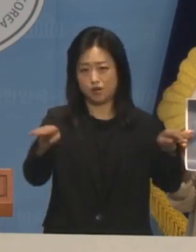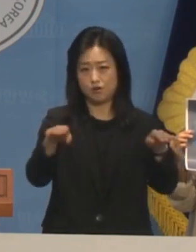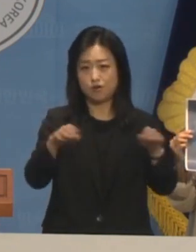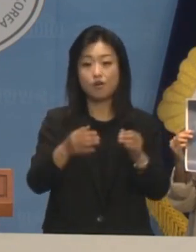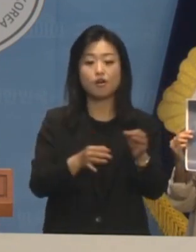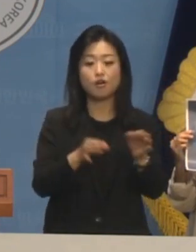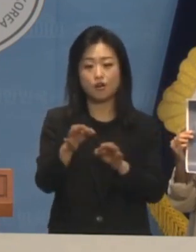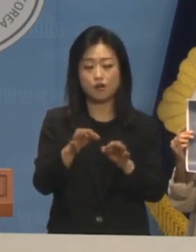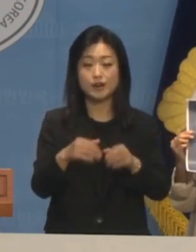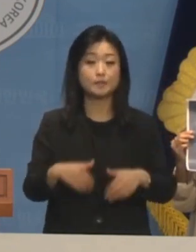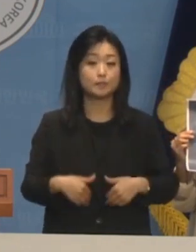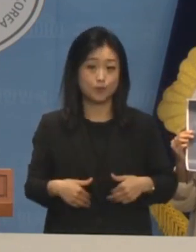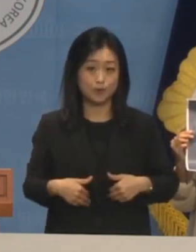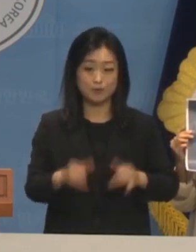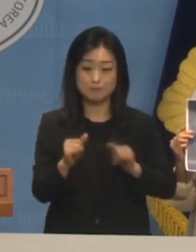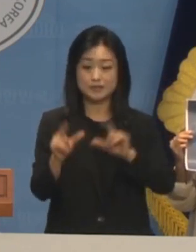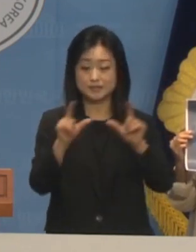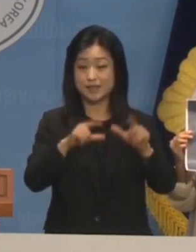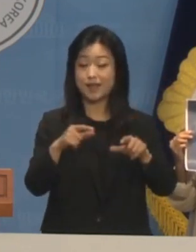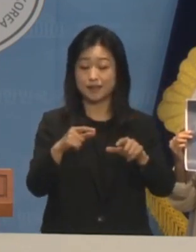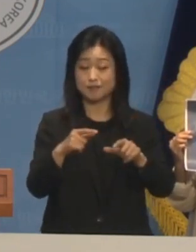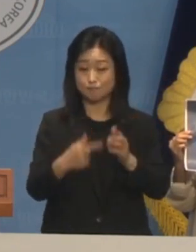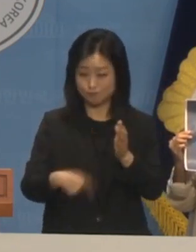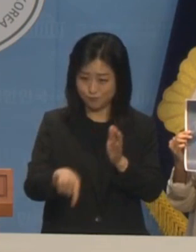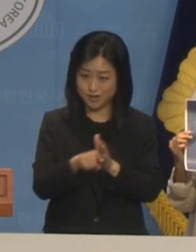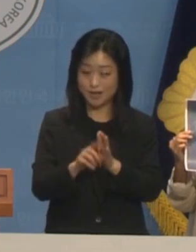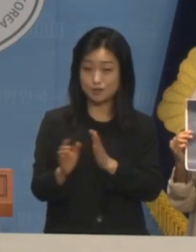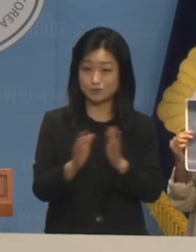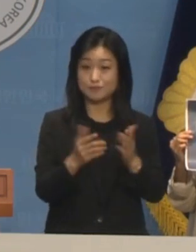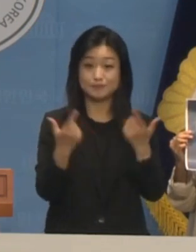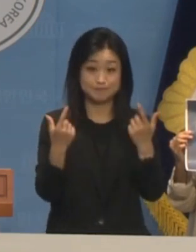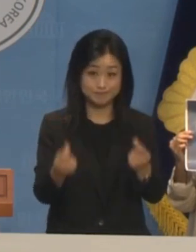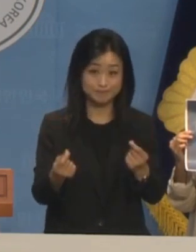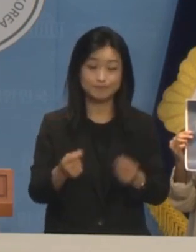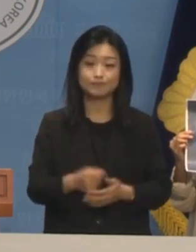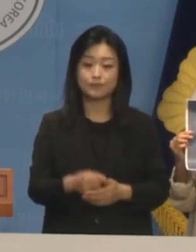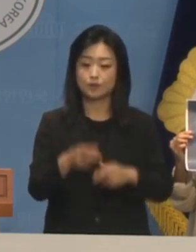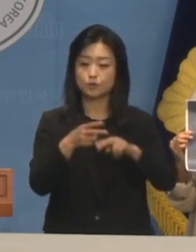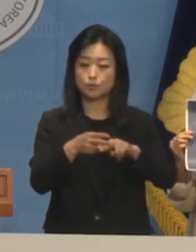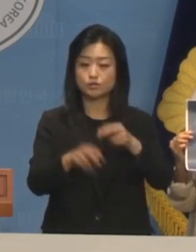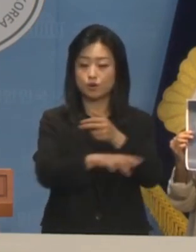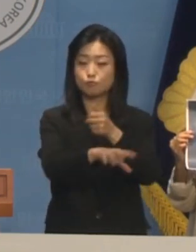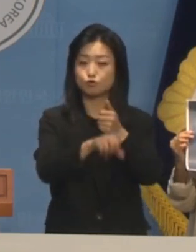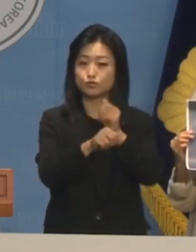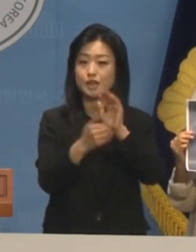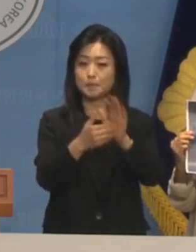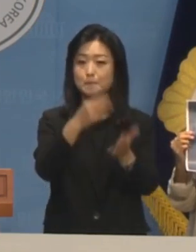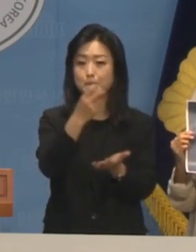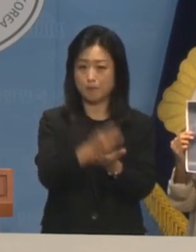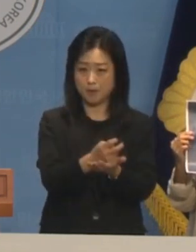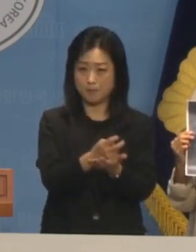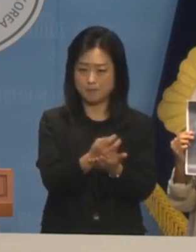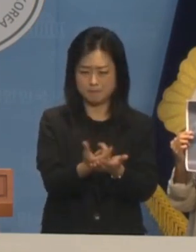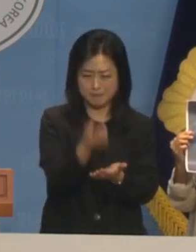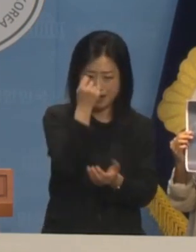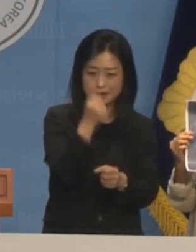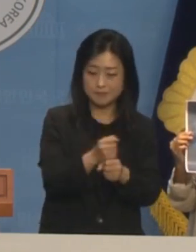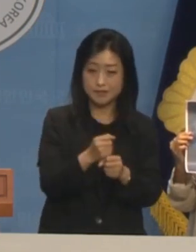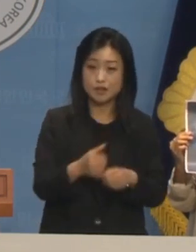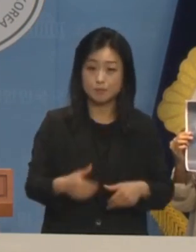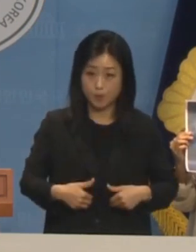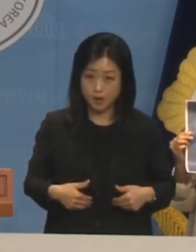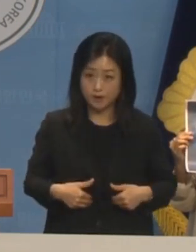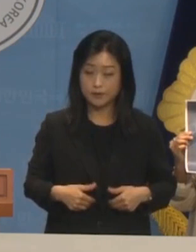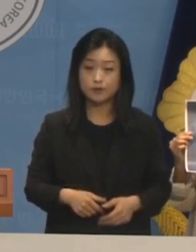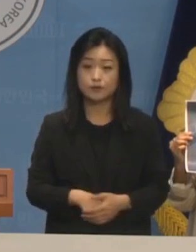민생을 위하는 길입니다. 준비는 되어 있습니다. 독점 규제에 대한 입법을 서두르지 않으면 온라인 플랫폼